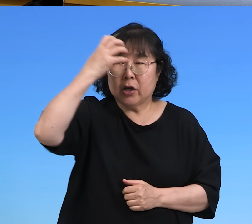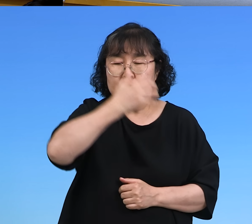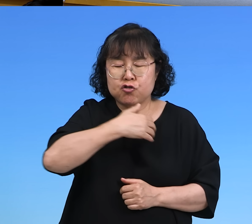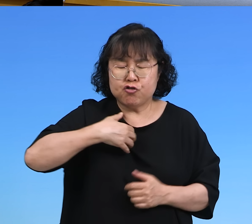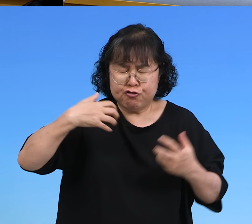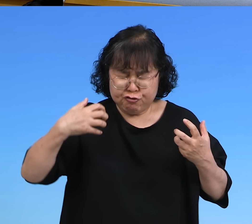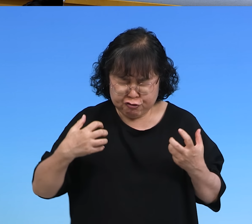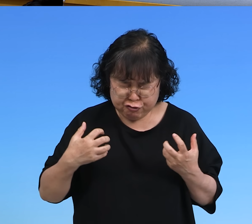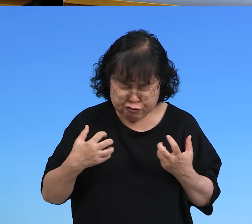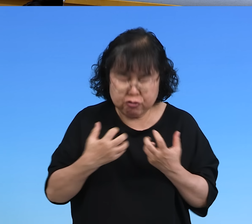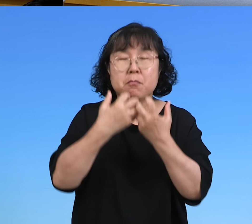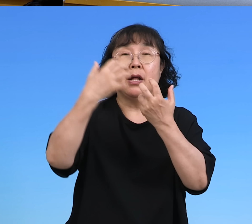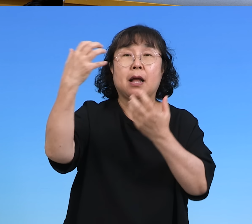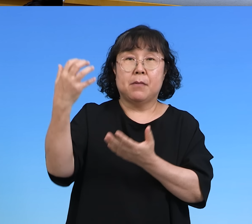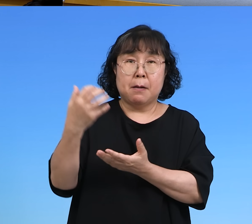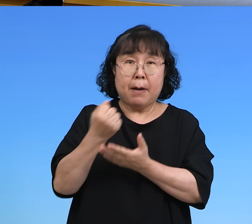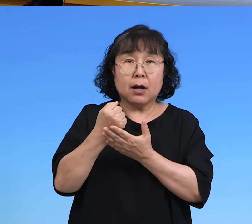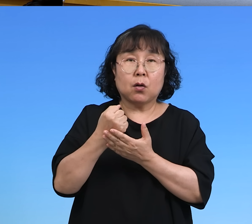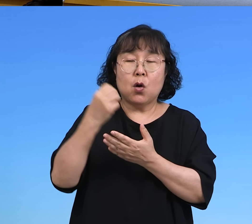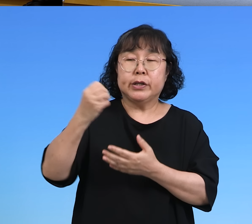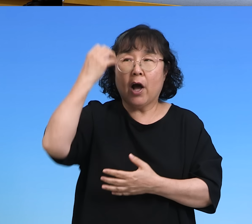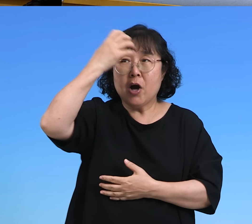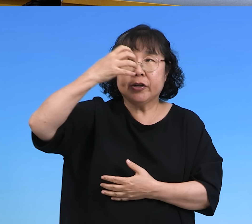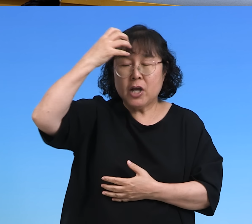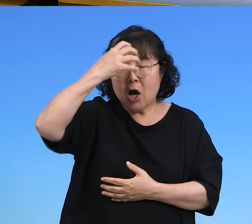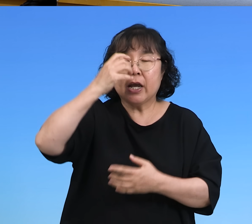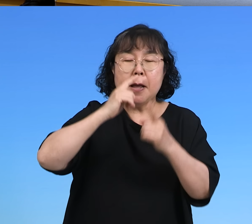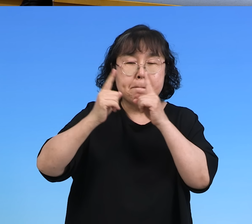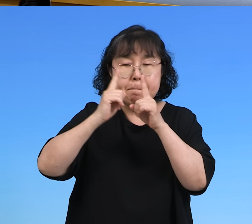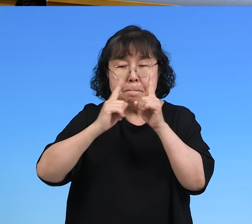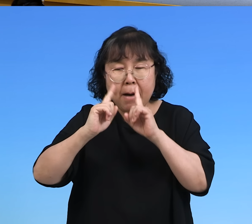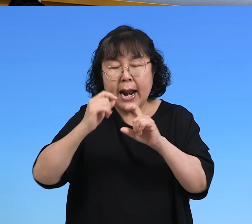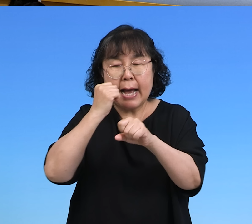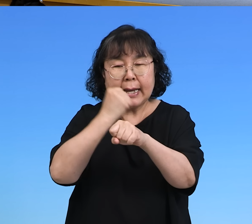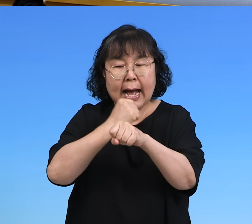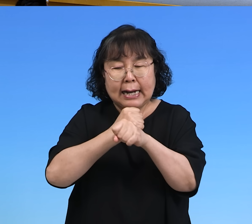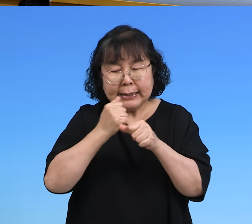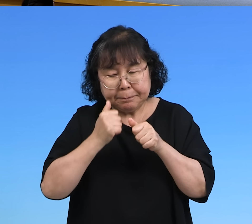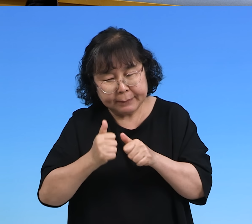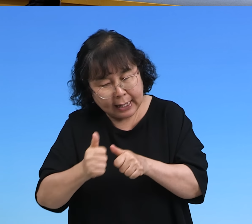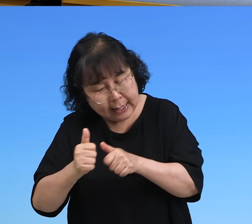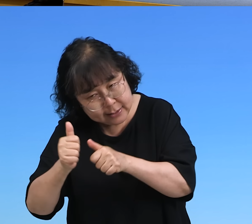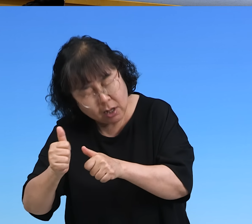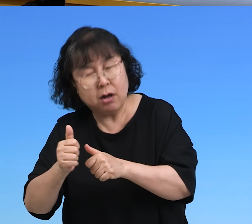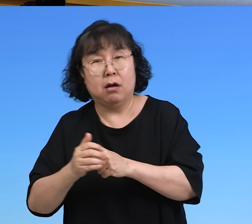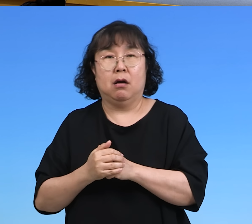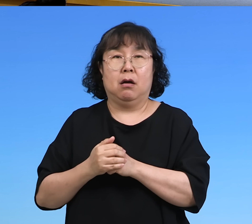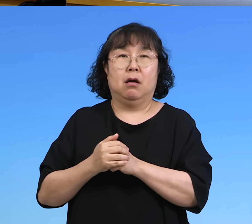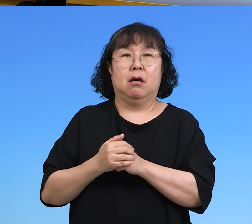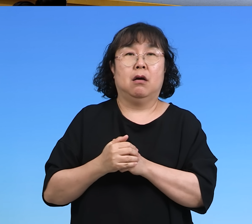다 성령의 충만함을 받고 그 다음에 성령이 말하게 하심을 따라